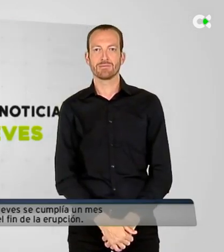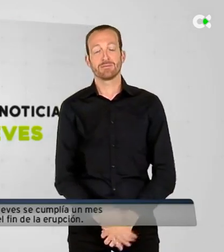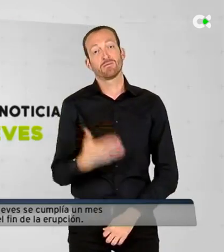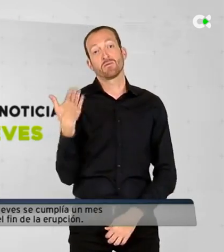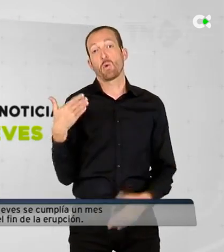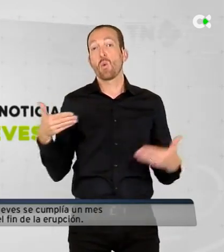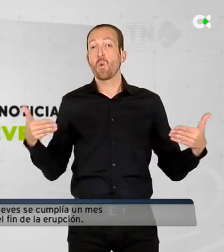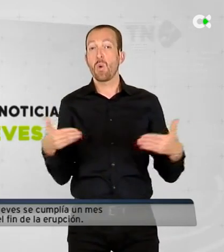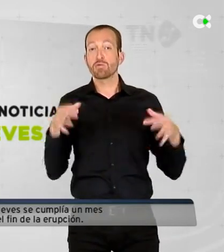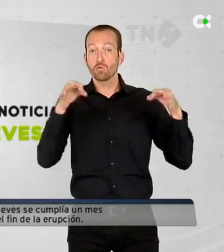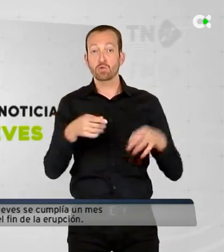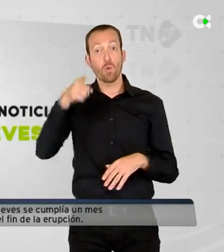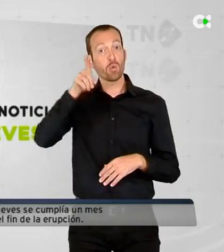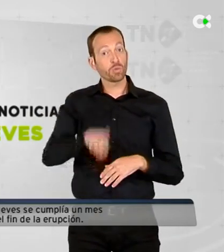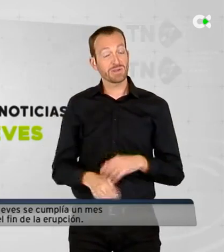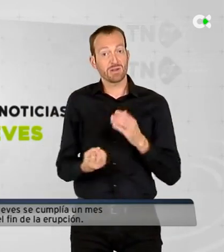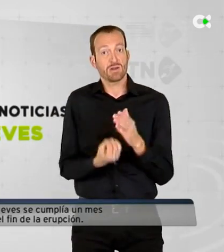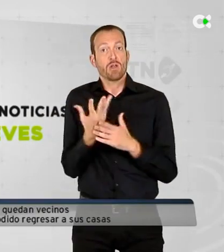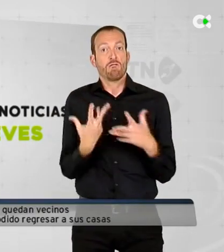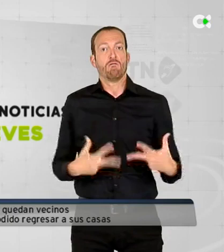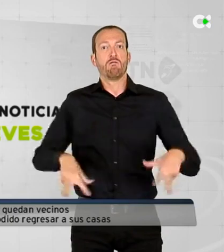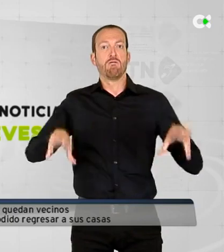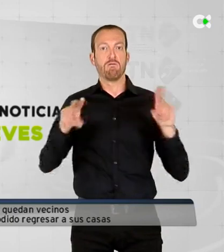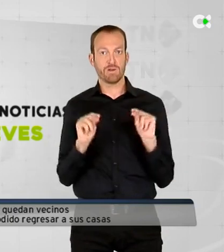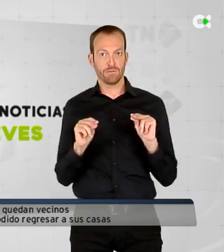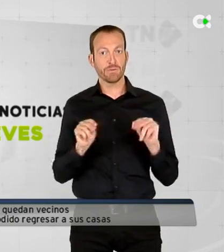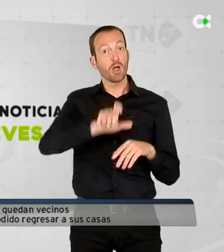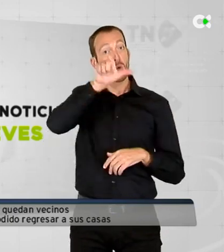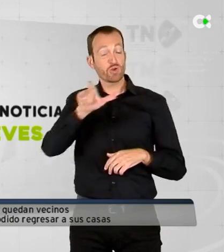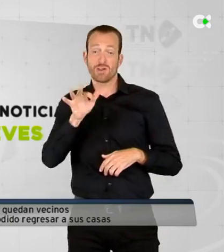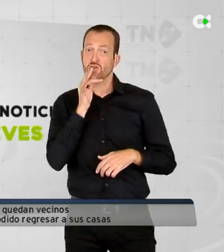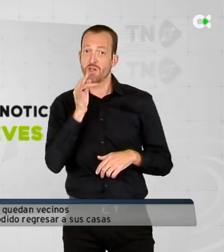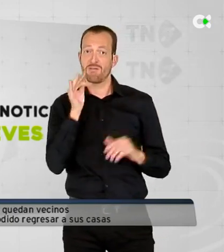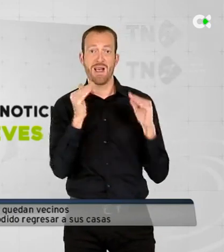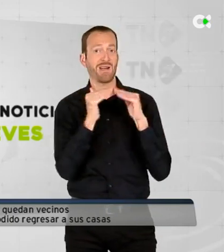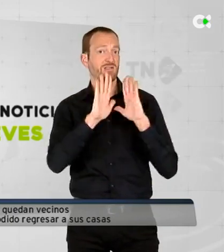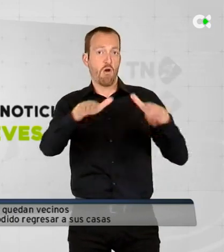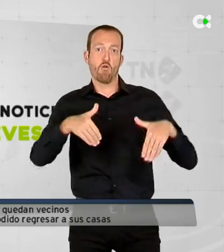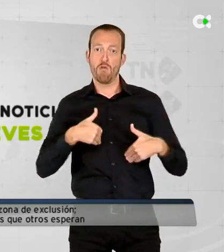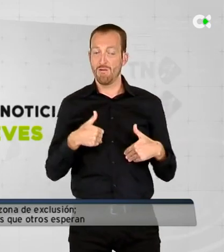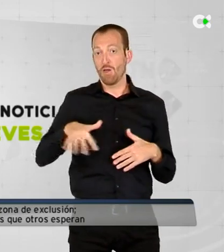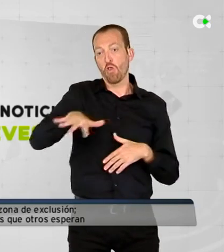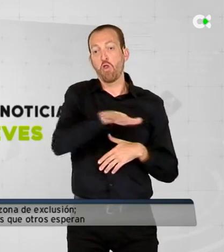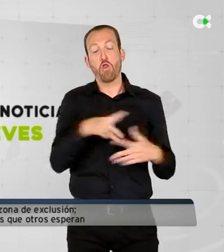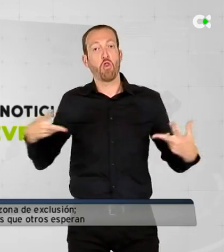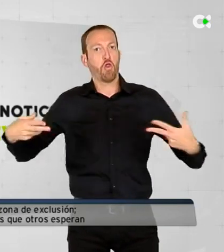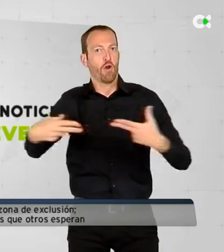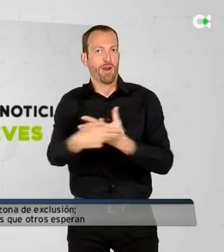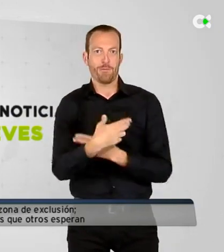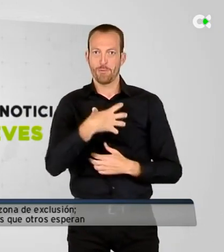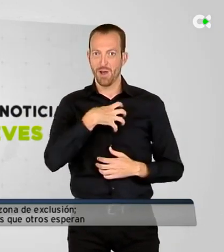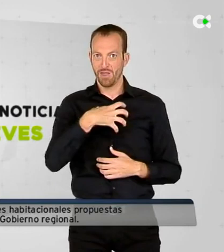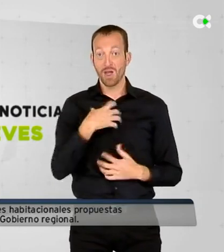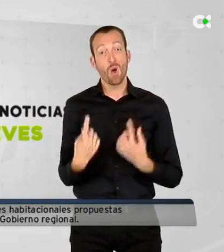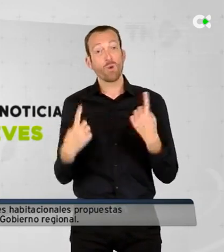El pasado jueves se cumplía un mes desde el fin de la erupción. Aún quedan vecinos que no han podido regresar a sus casas en la zona de exclusión, mientras